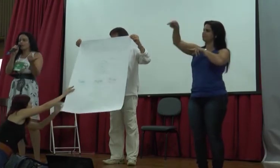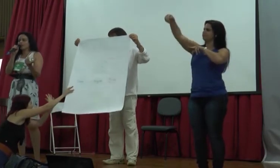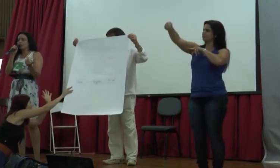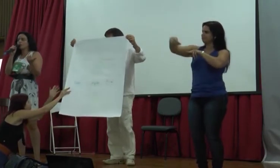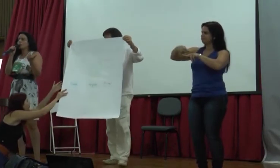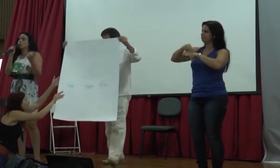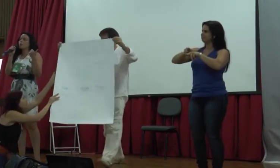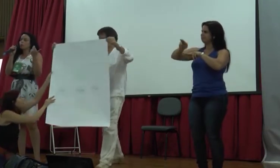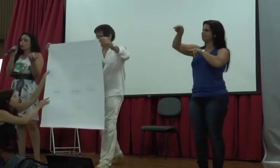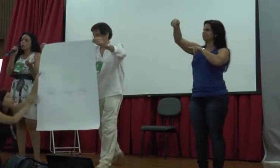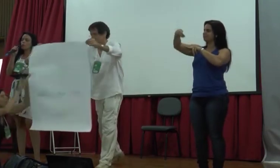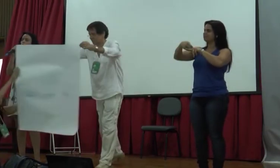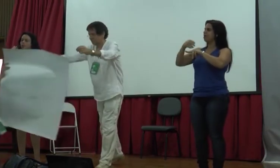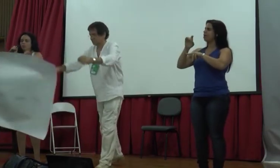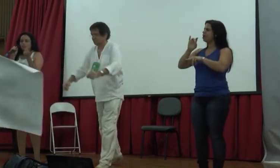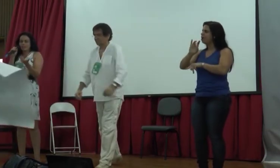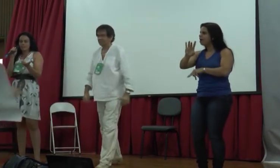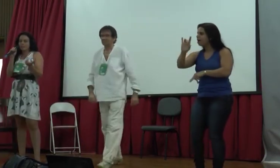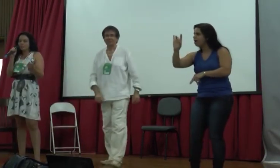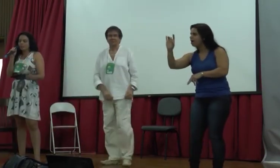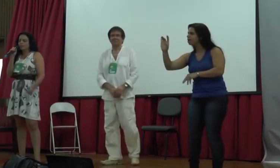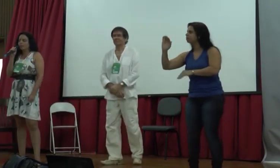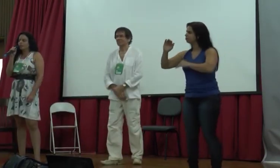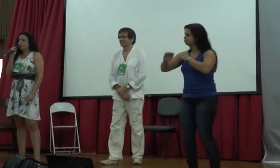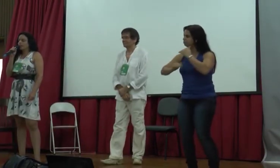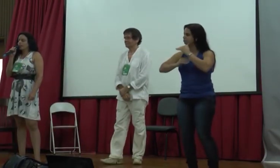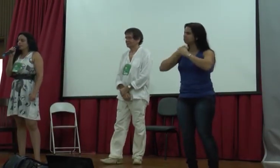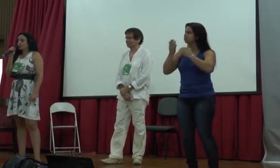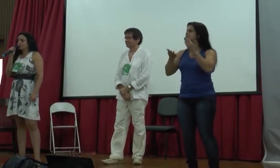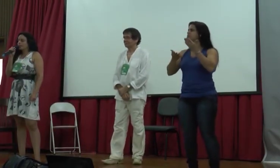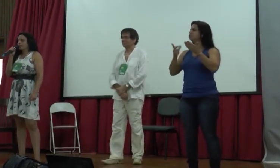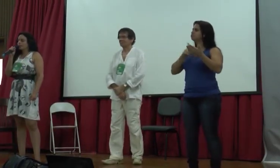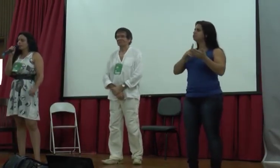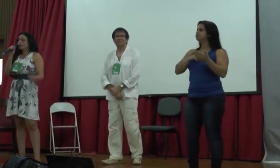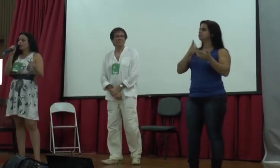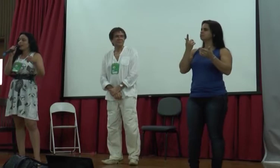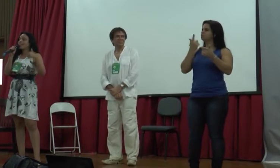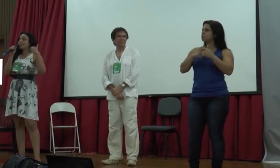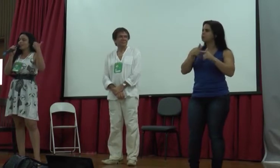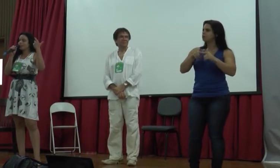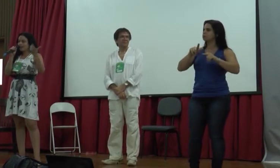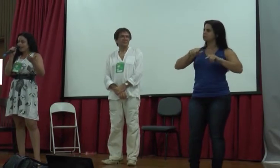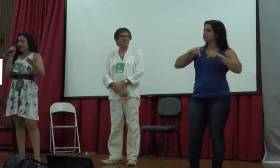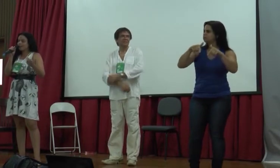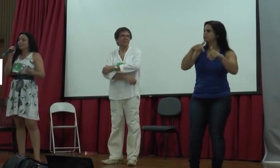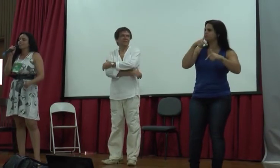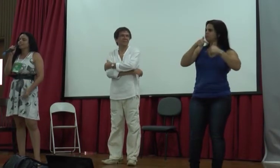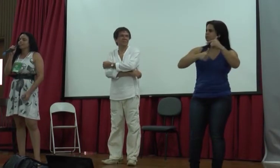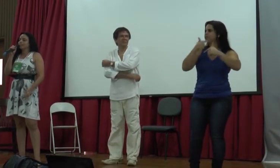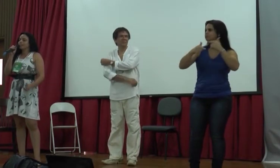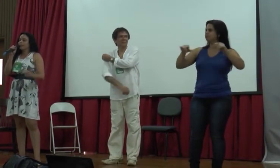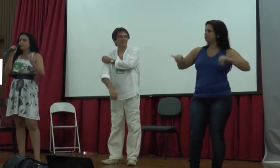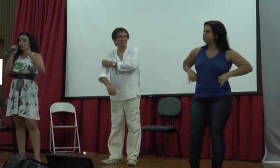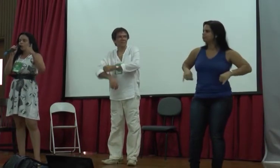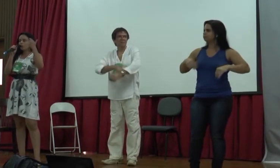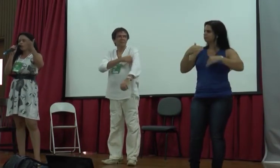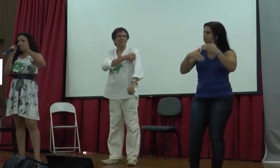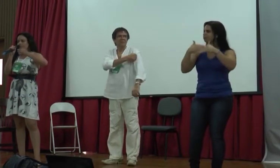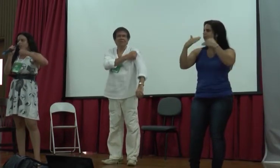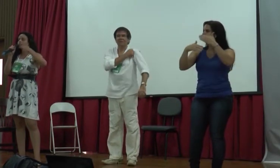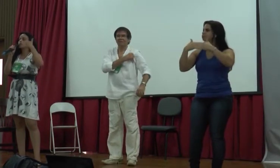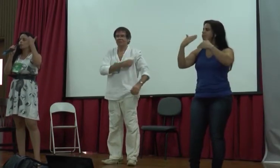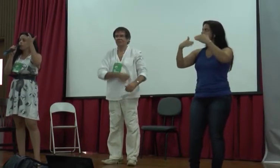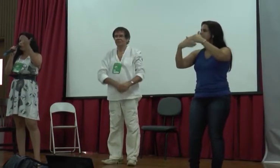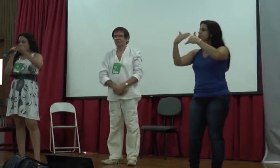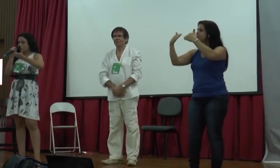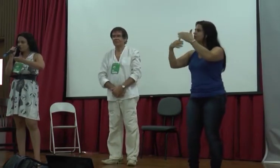vai passando por uma prova, por uma expiação, e isso vai alavancar, né, uma